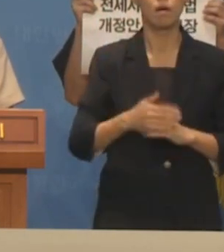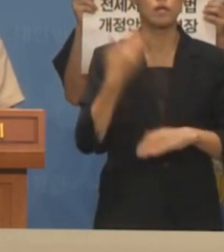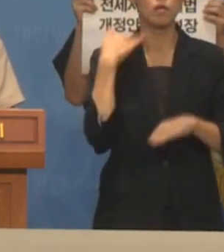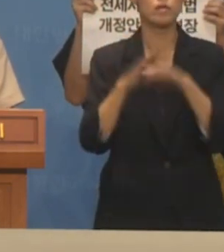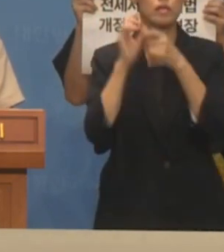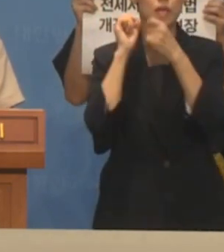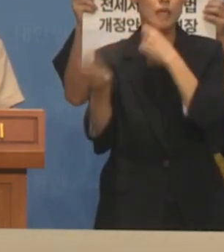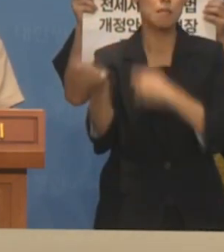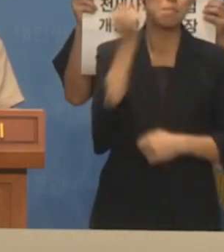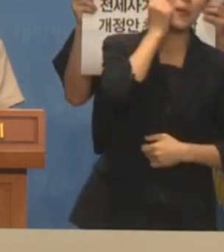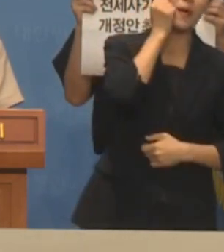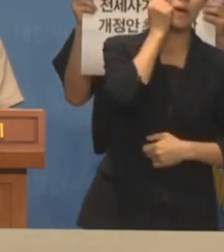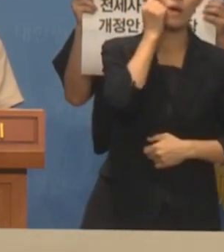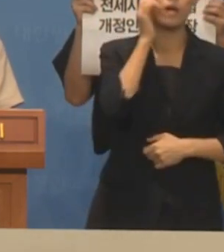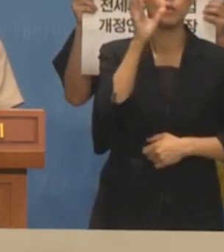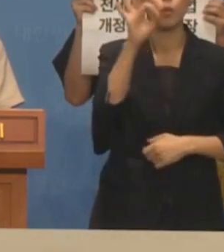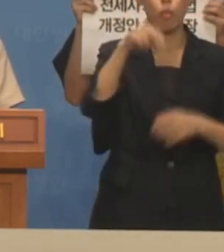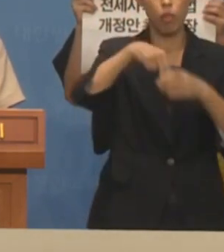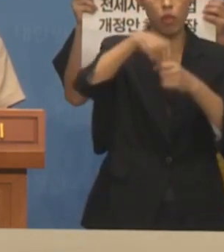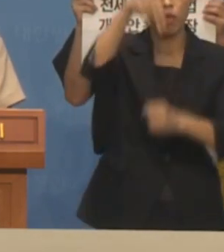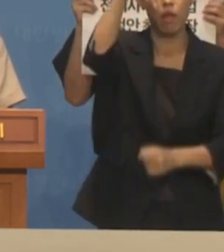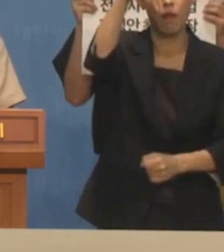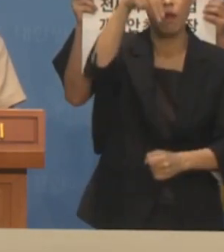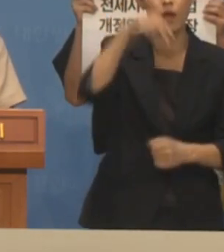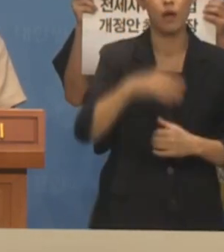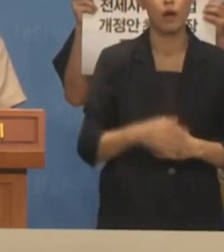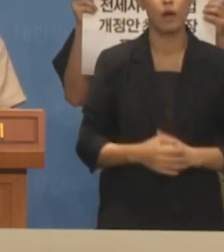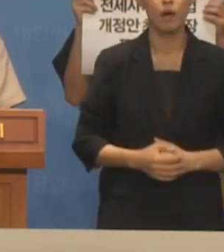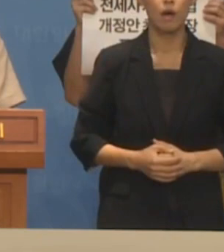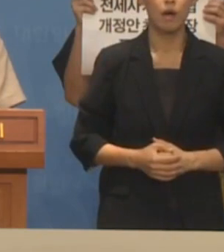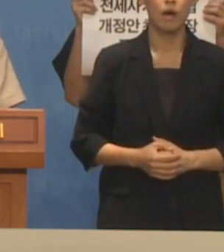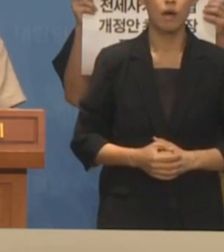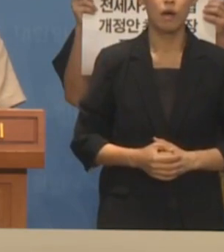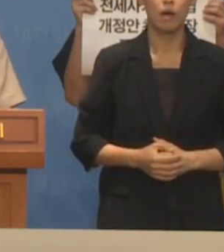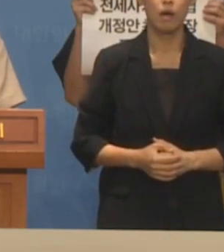전 재산을 잃어버렸습니다. 아니, 전 재산을